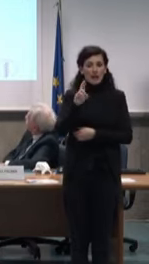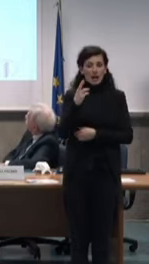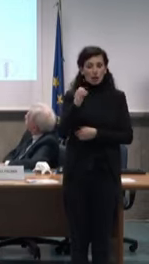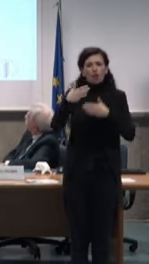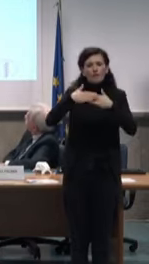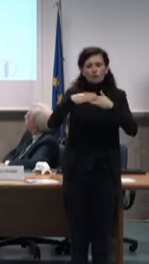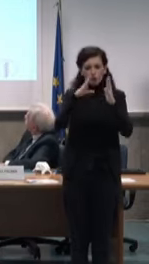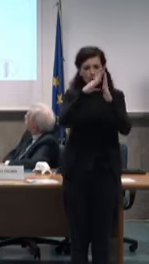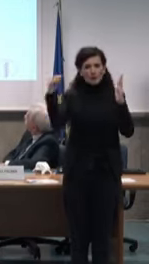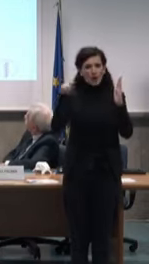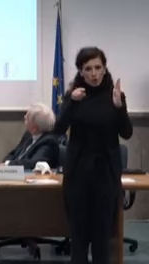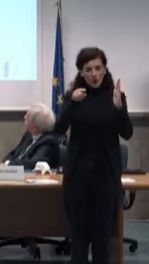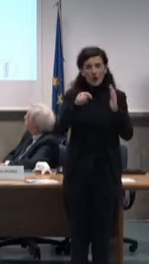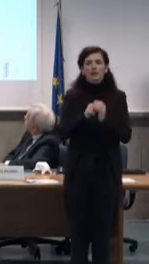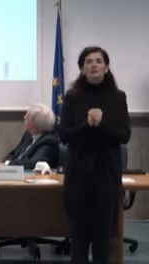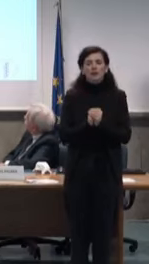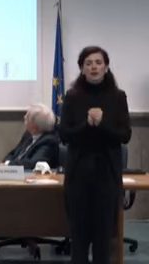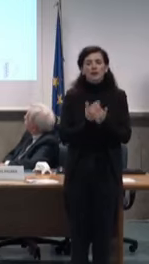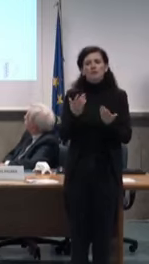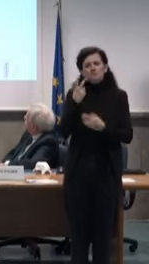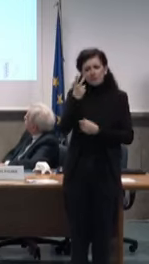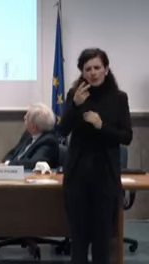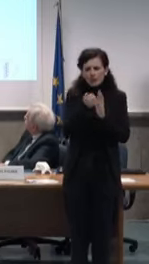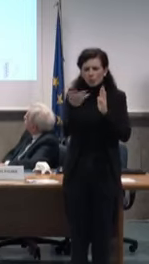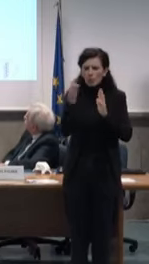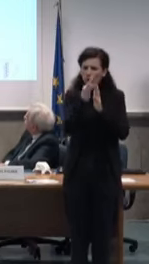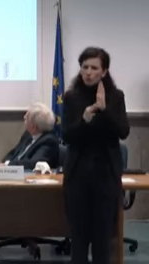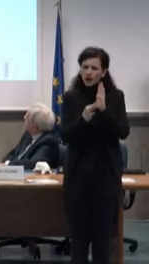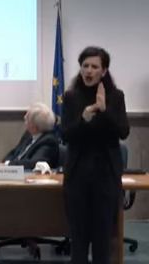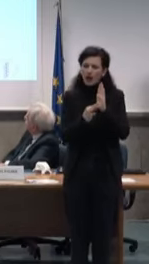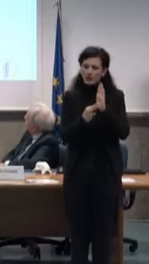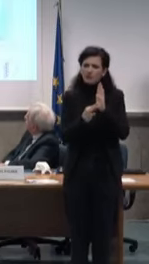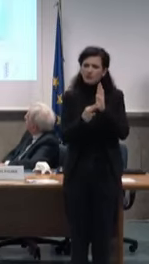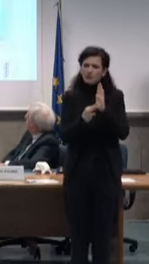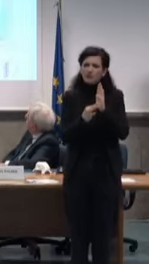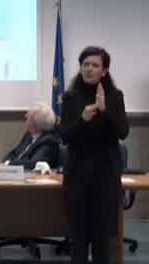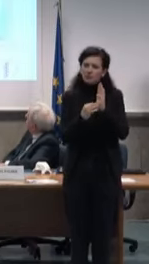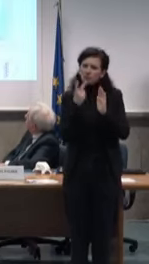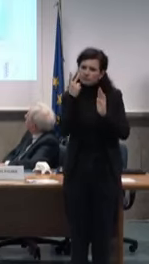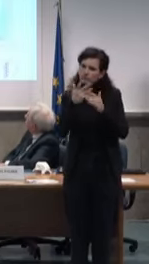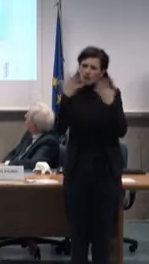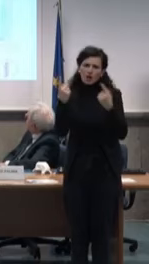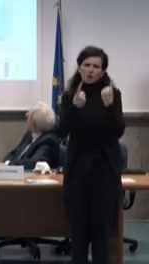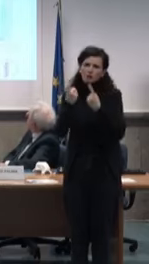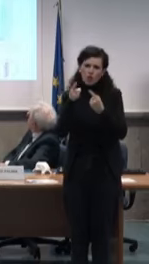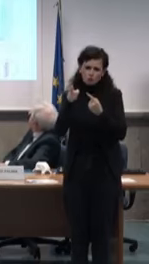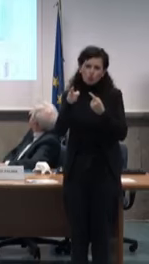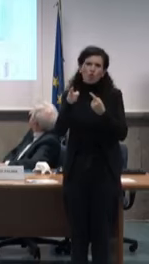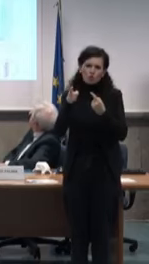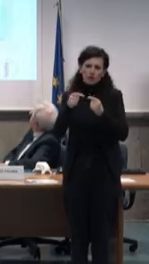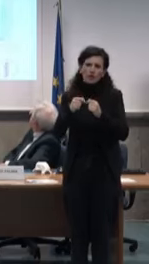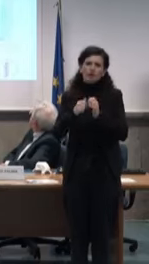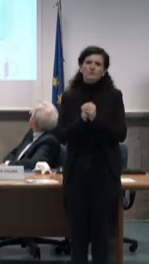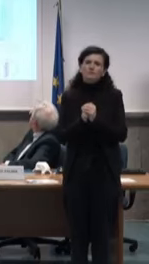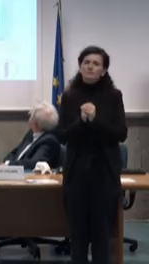romagna ma anche in questo caso vediamo in qualche modo dei dati che mostrano in qualche modo verso una decrescita ci troviamo poi adesso nel lazio